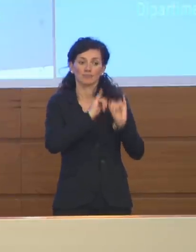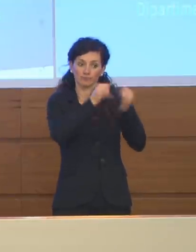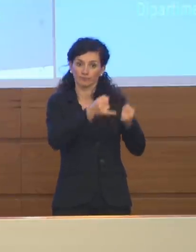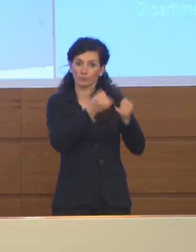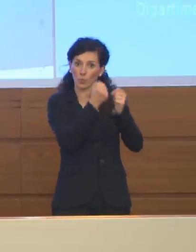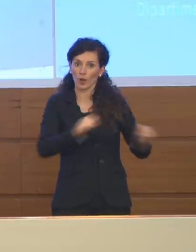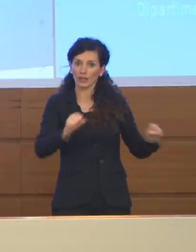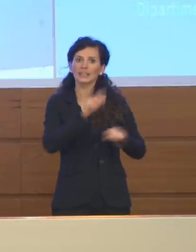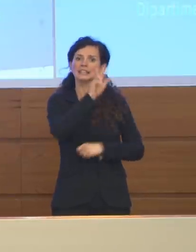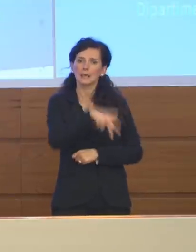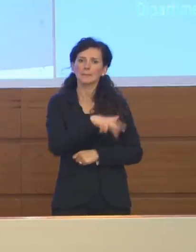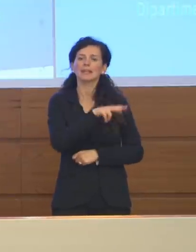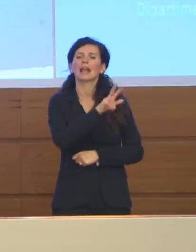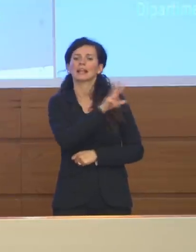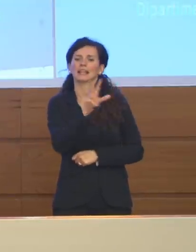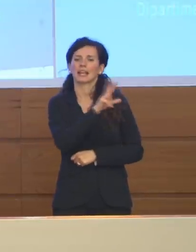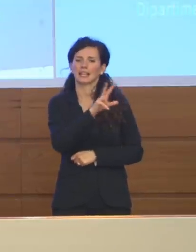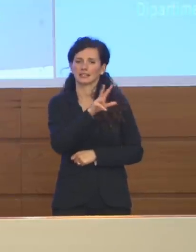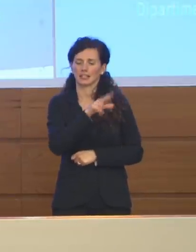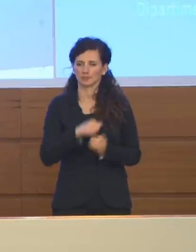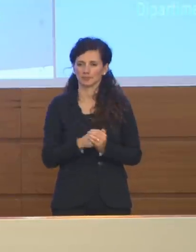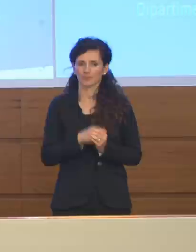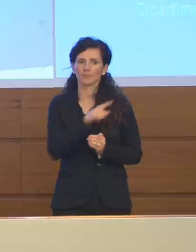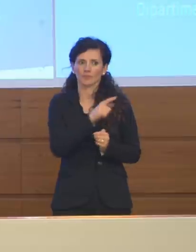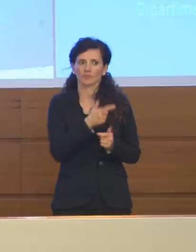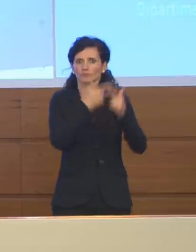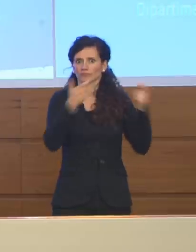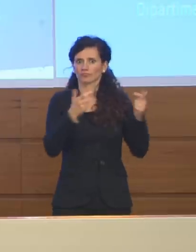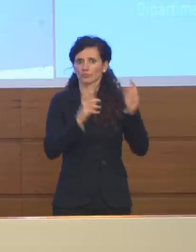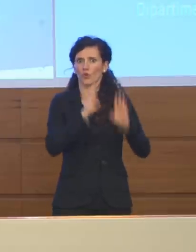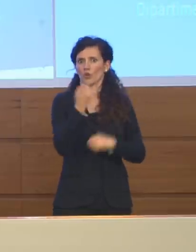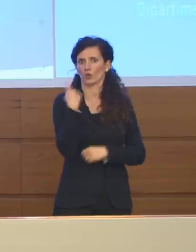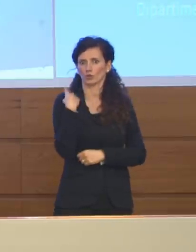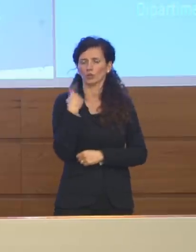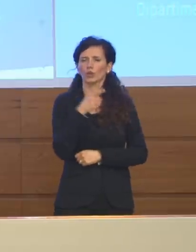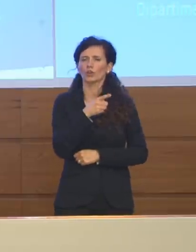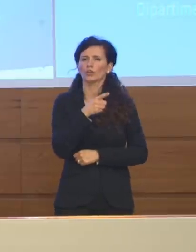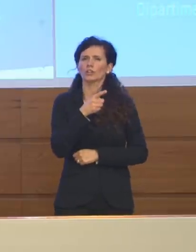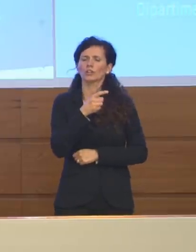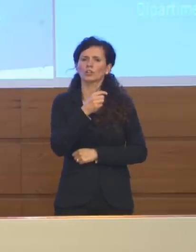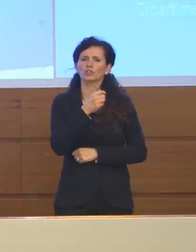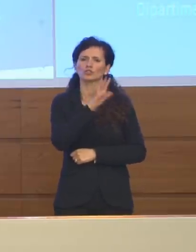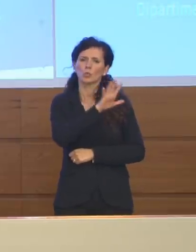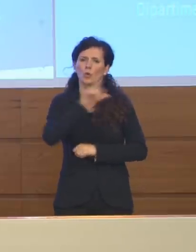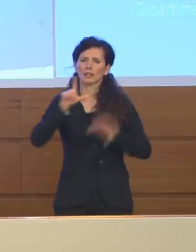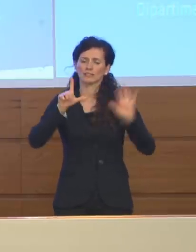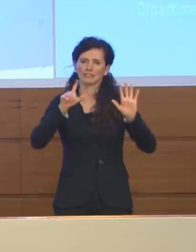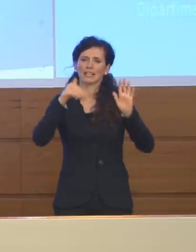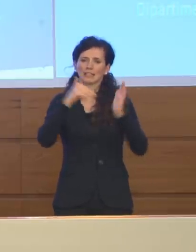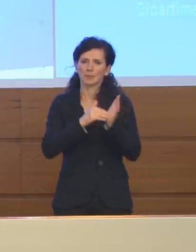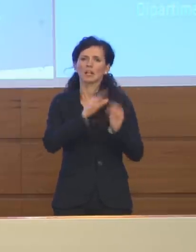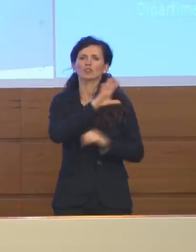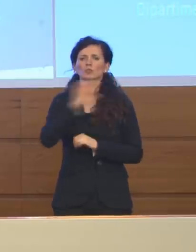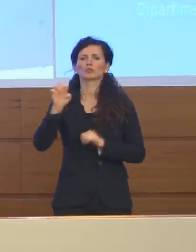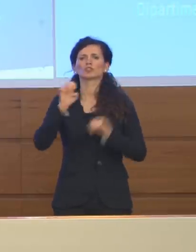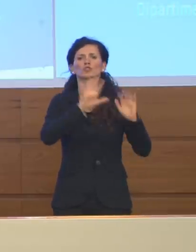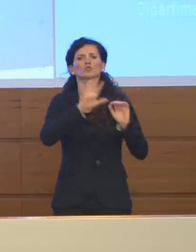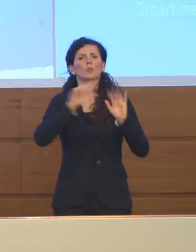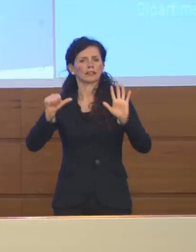sono 3.033 in più rispetto a ieri per un totale di 50 7.576